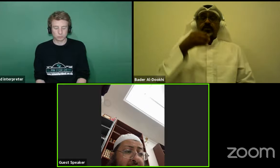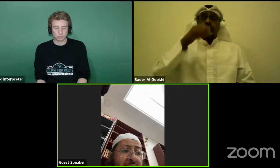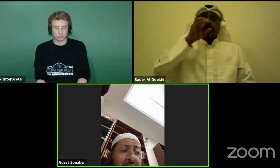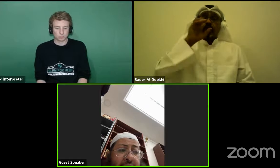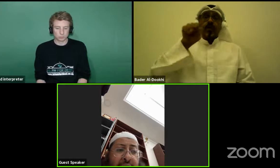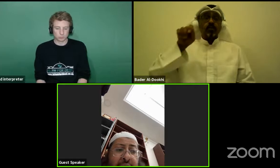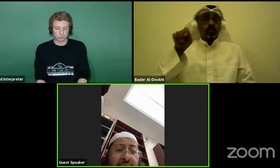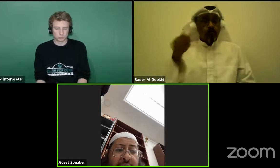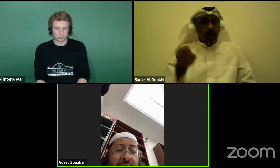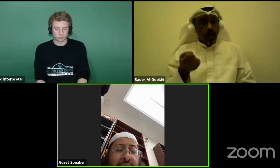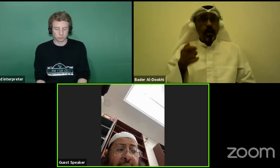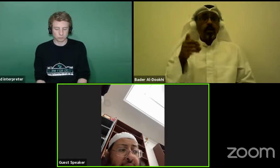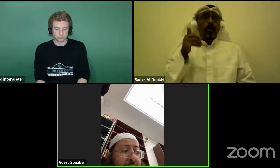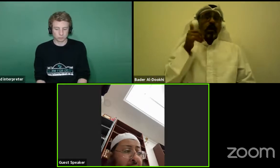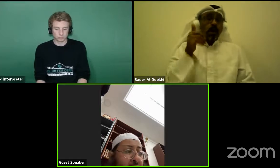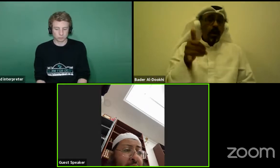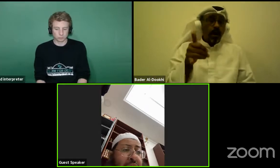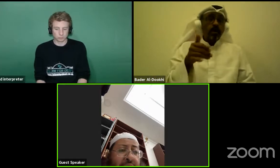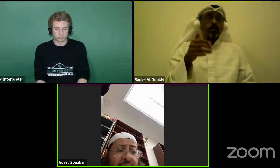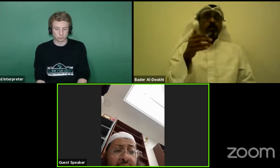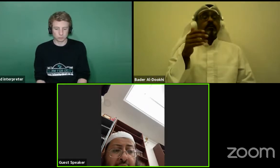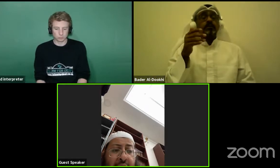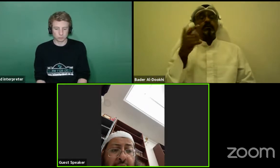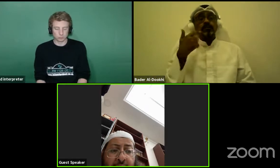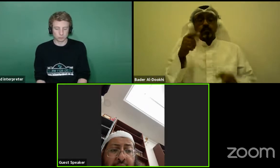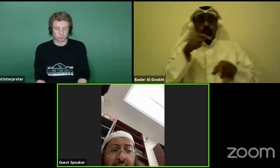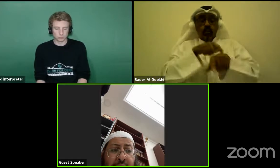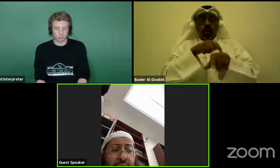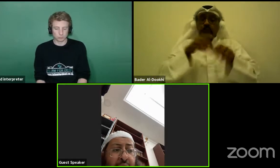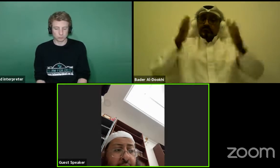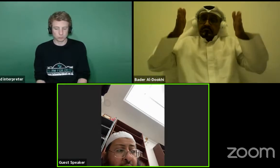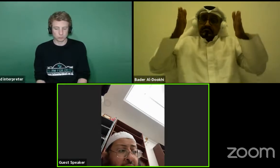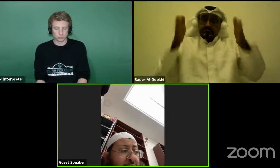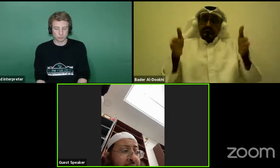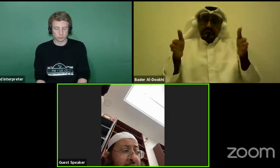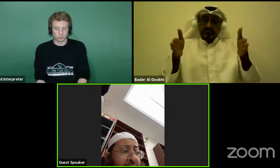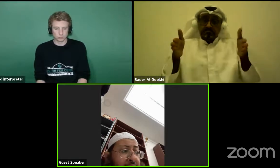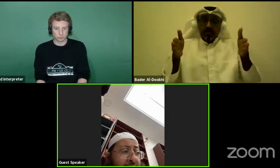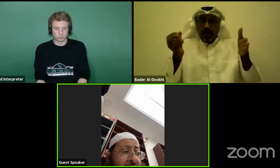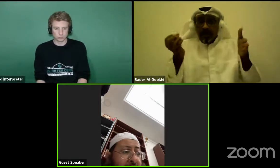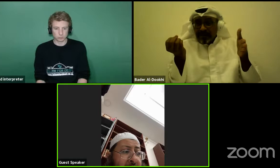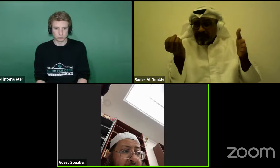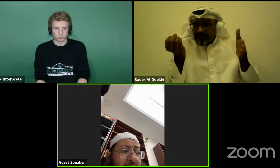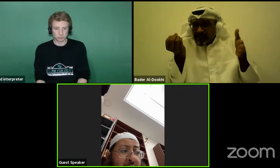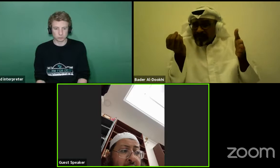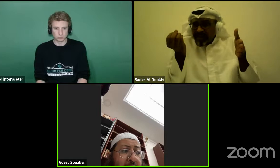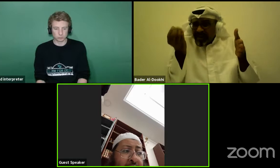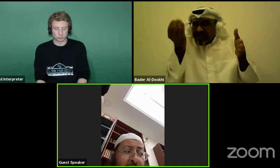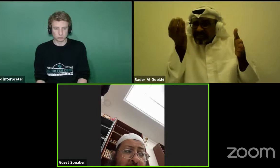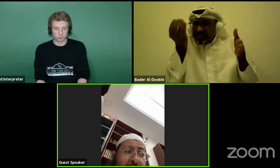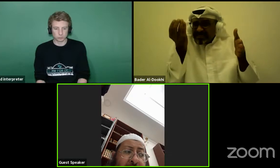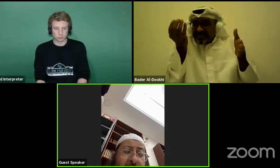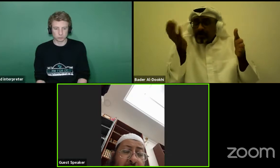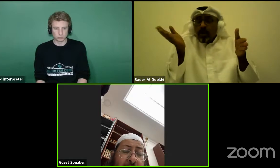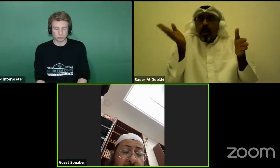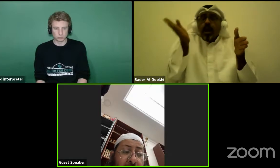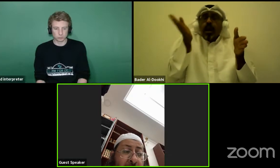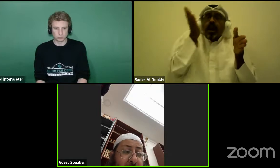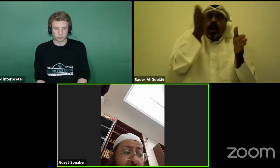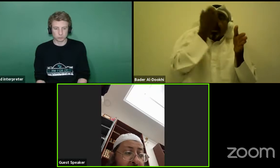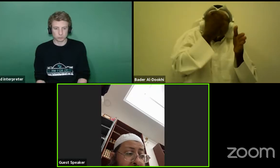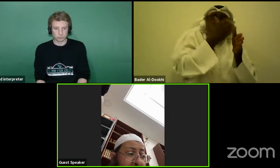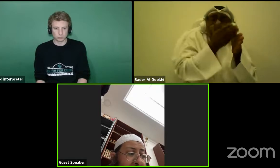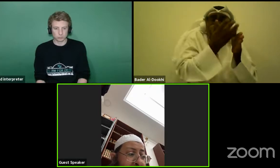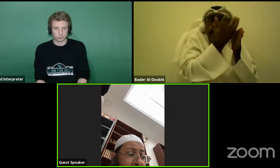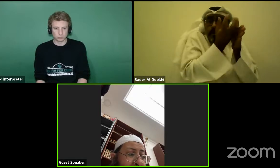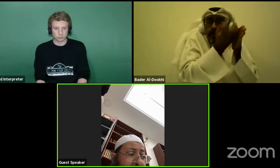والنكاح في زمن مخصوص من طلوع الفجر إلى غروب الشمس